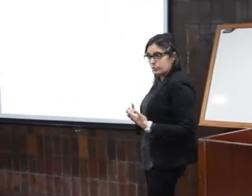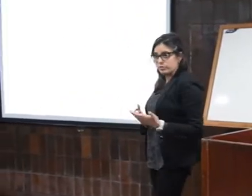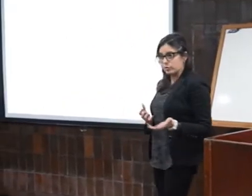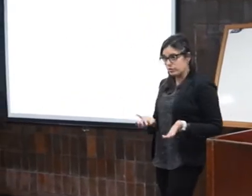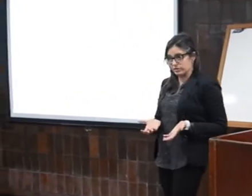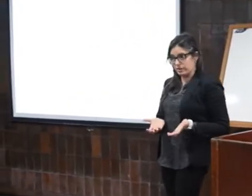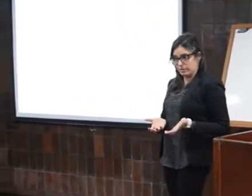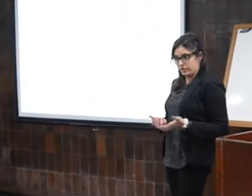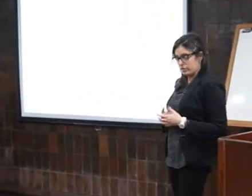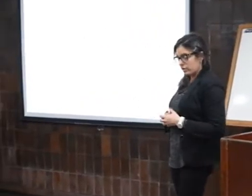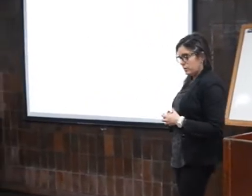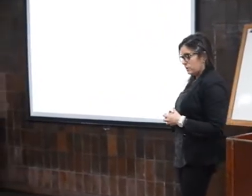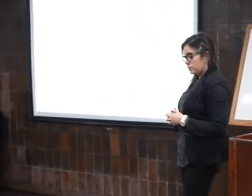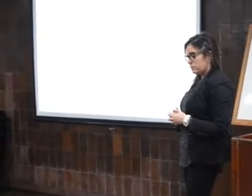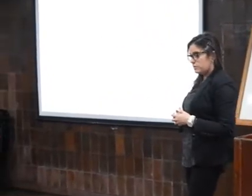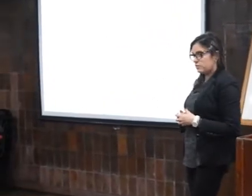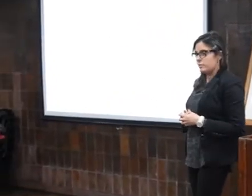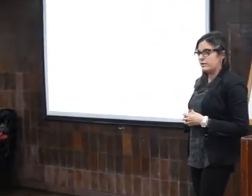cosas